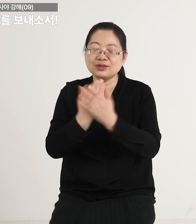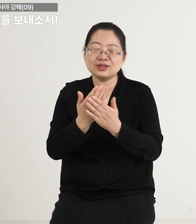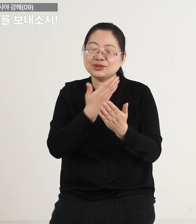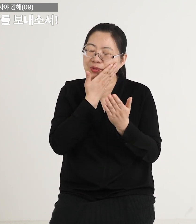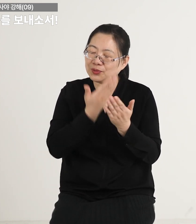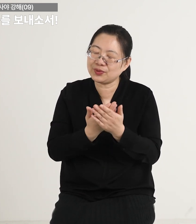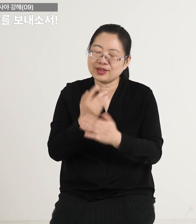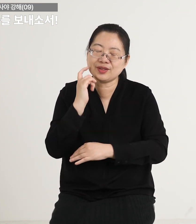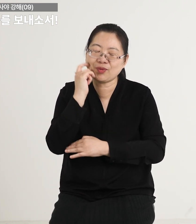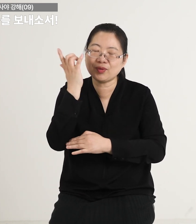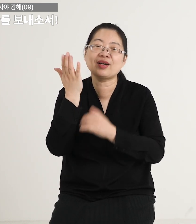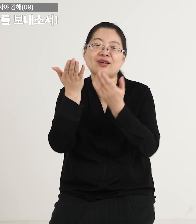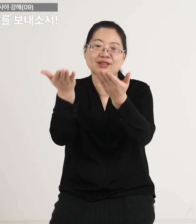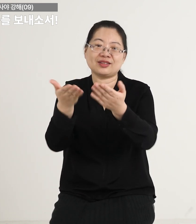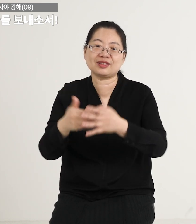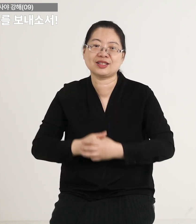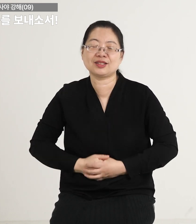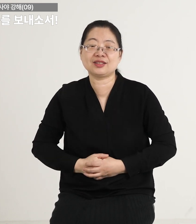영광을 돌립니다.